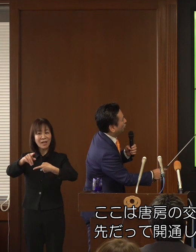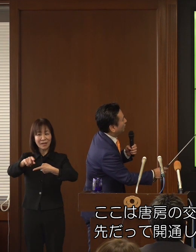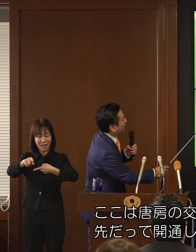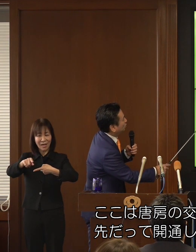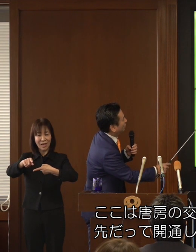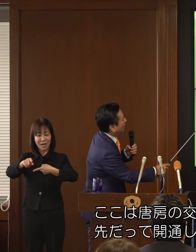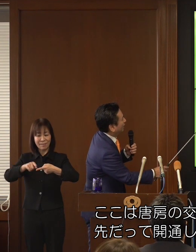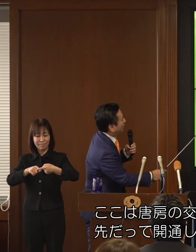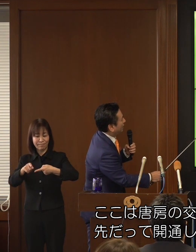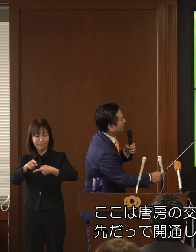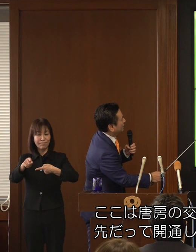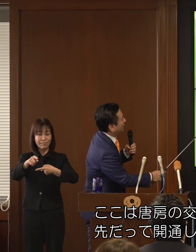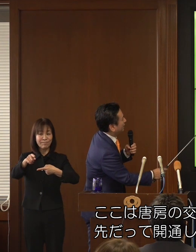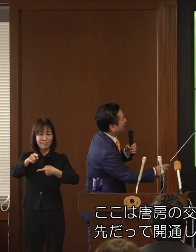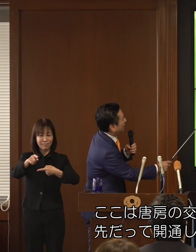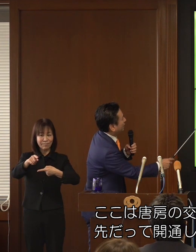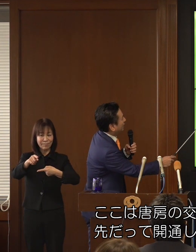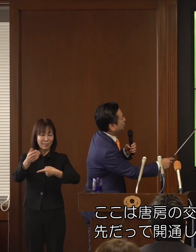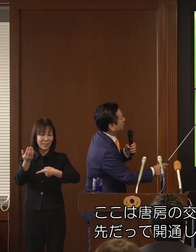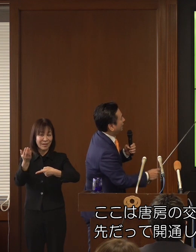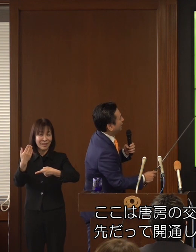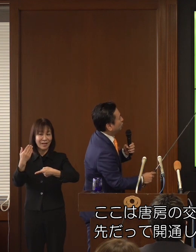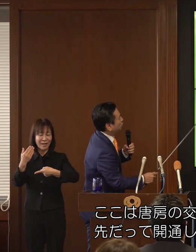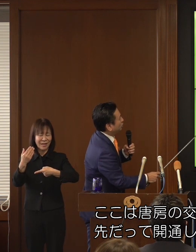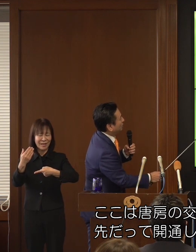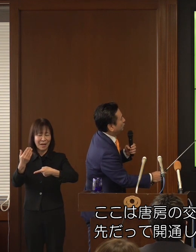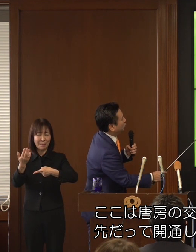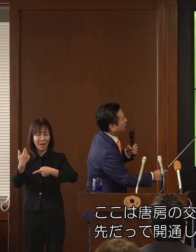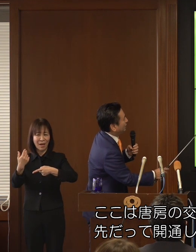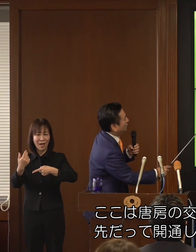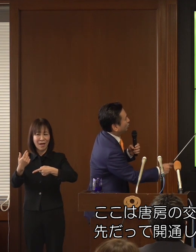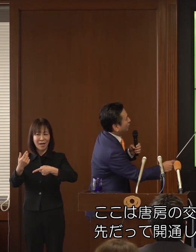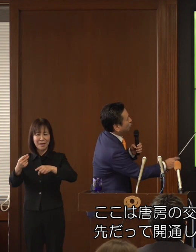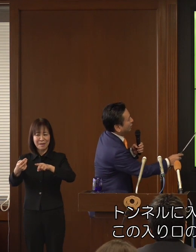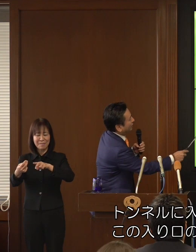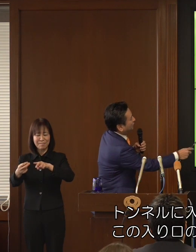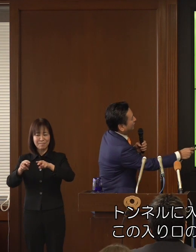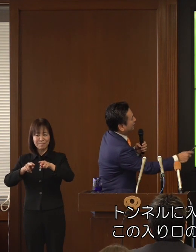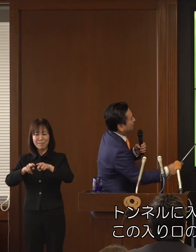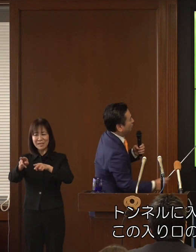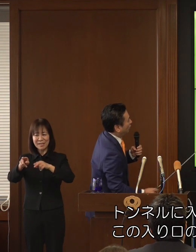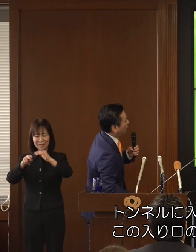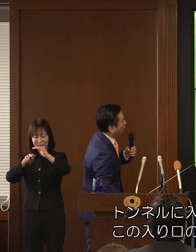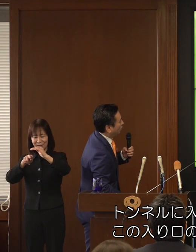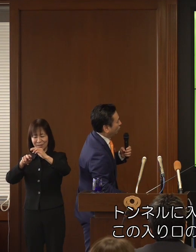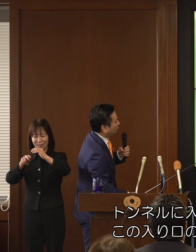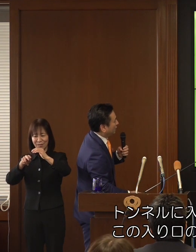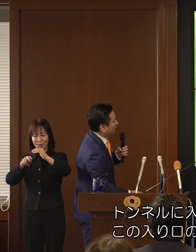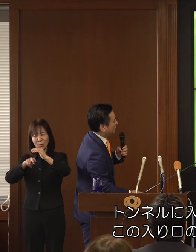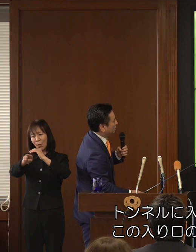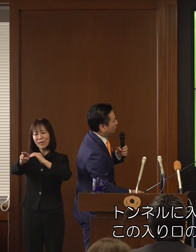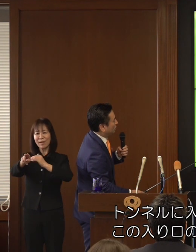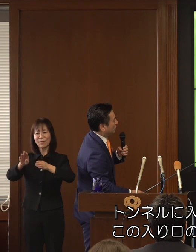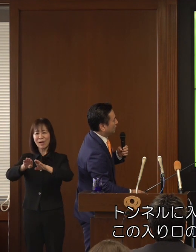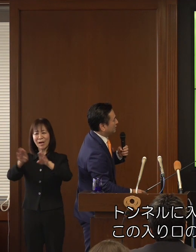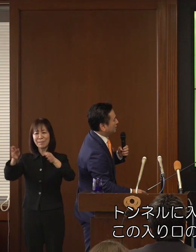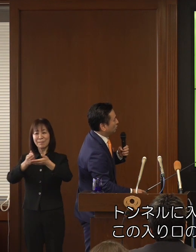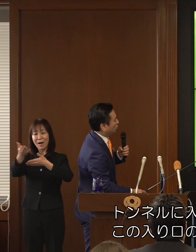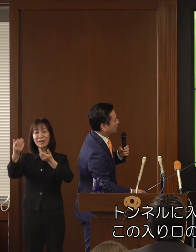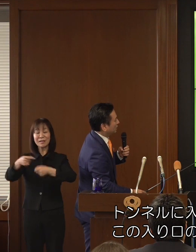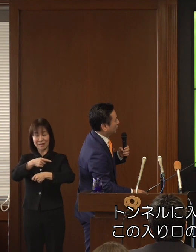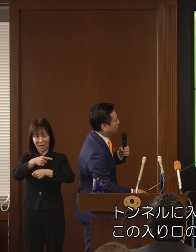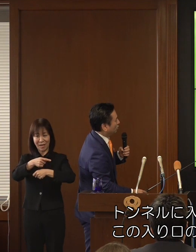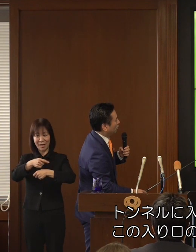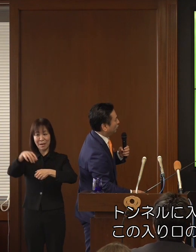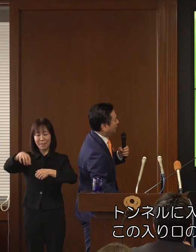こう出てくるのが先立って開通したルートグランブルーに、ここからトンネル入っていくわけですけども、この入り口の差